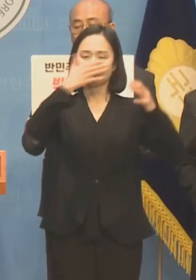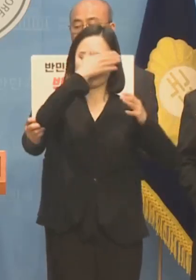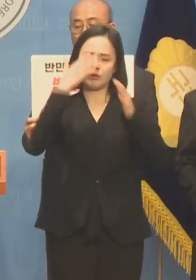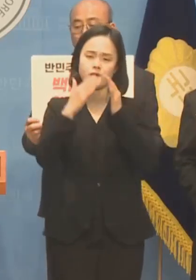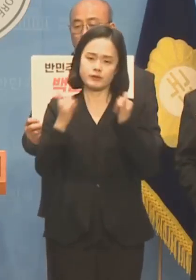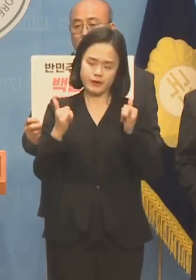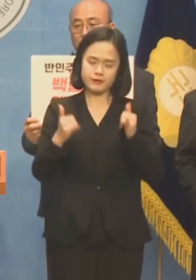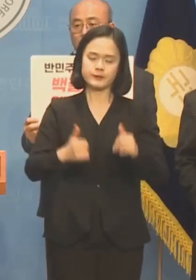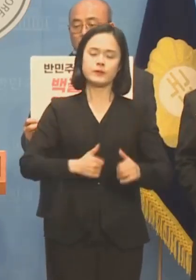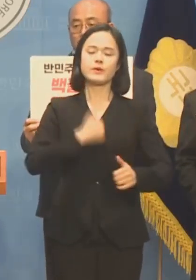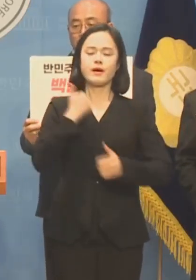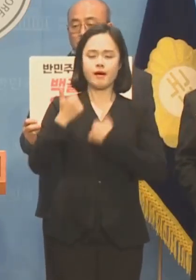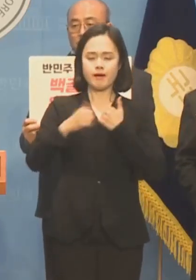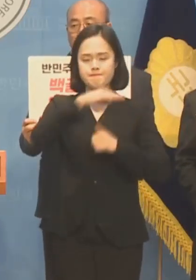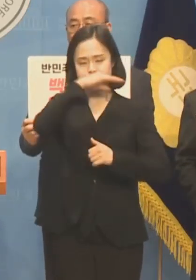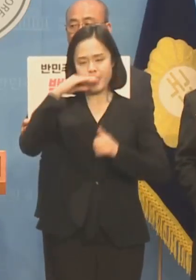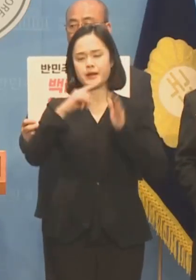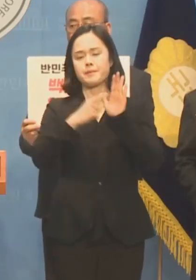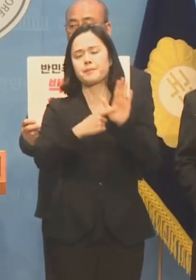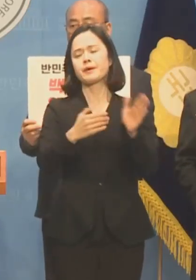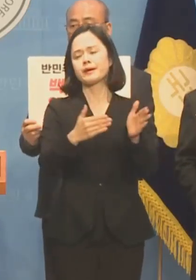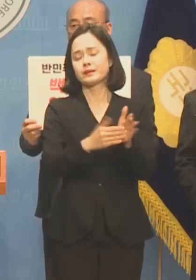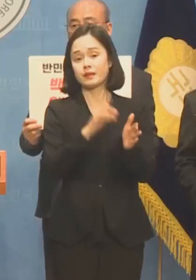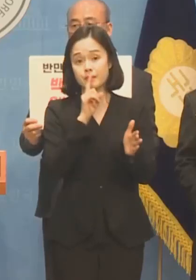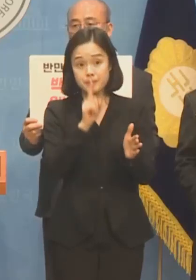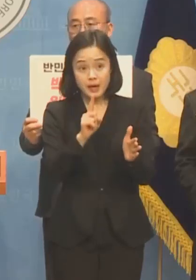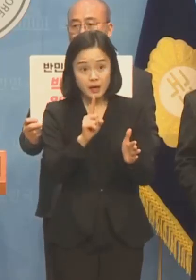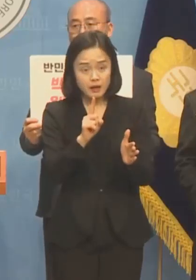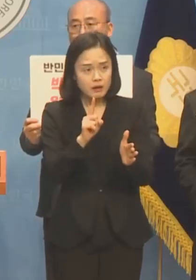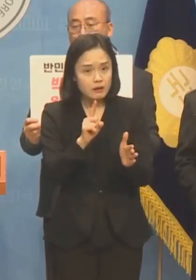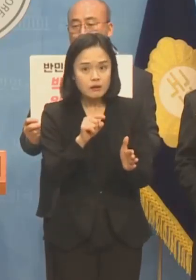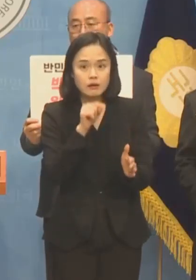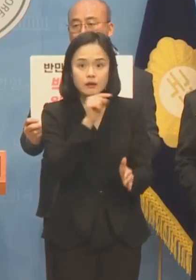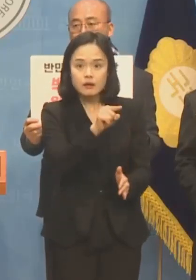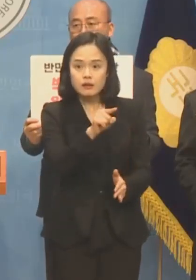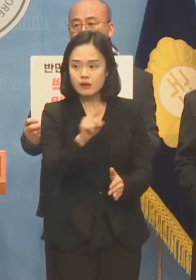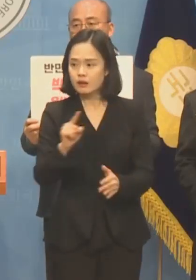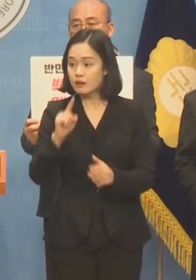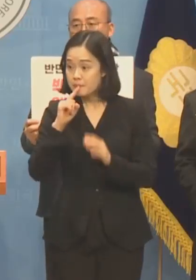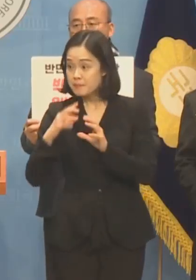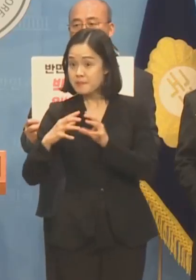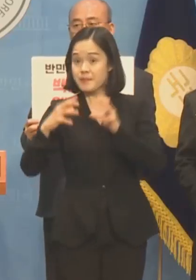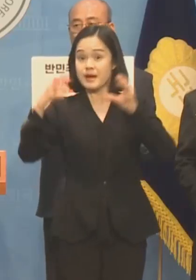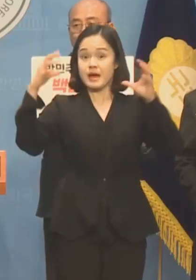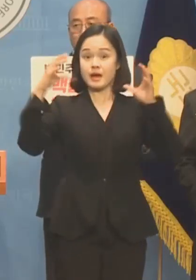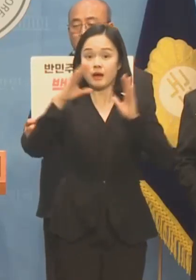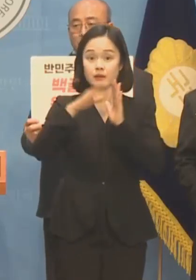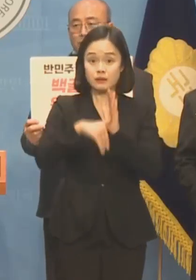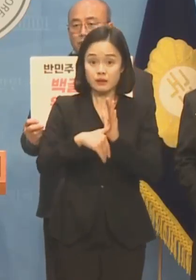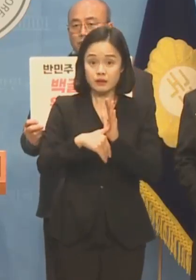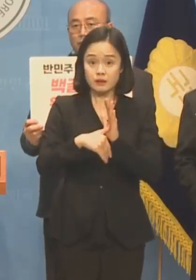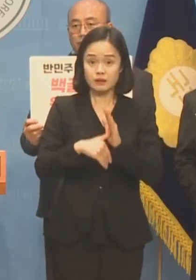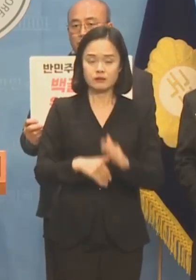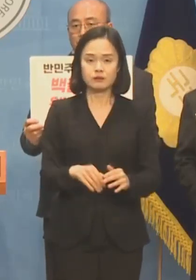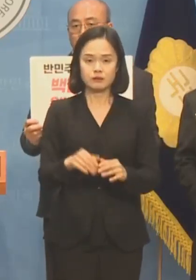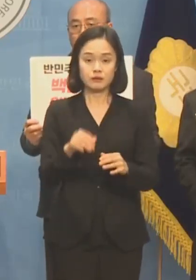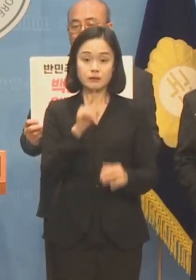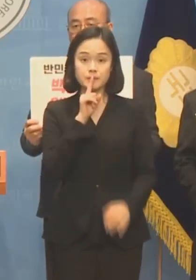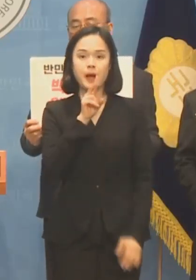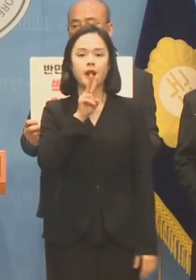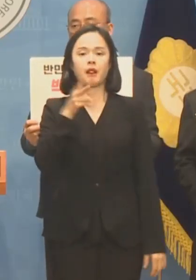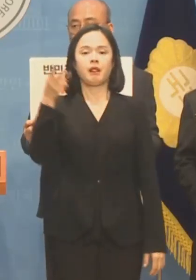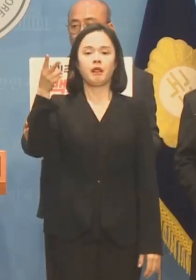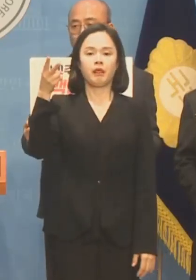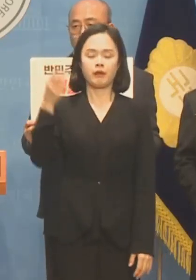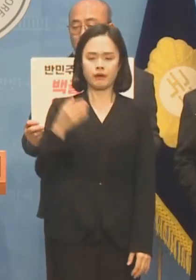이후 논란이 일자 반공 청년단이나 백골단이라는 이름도 내가 이래라 저래라 할